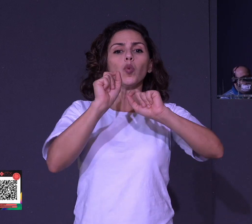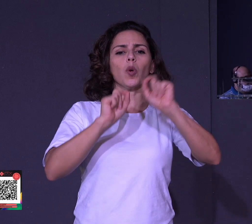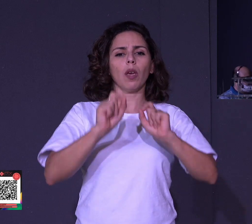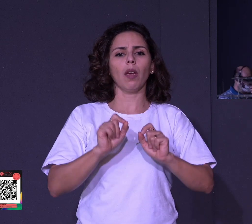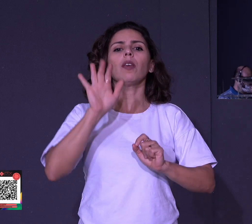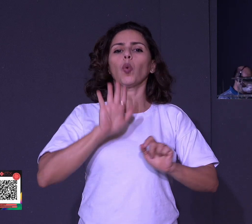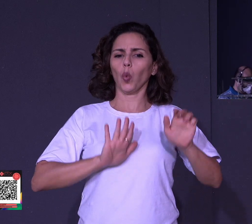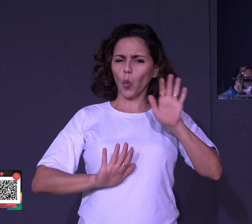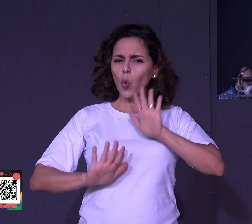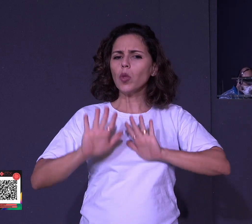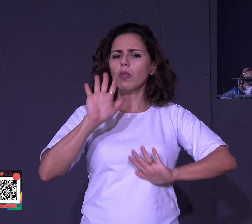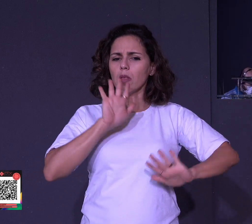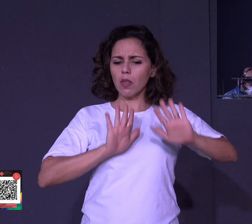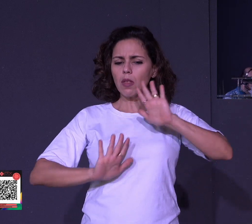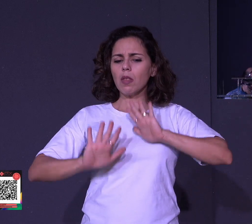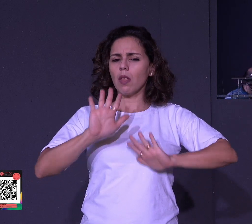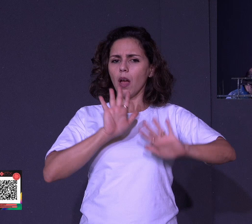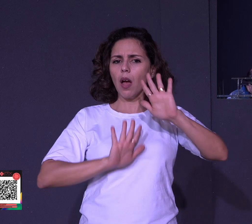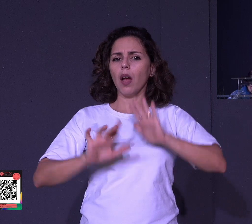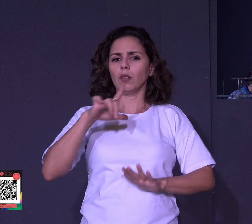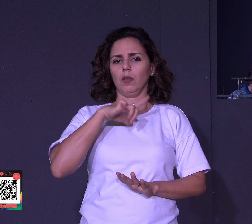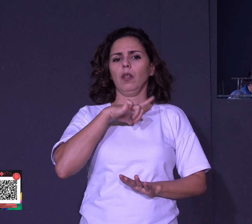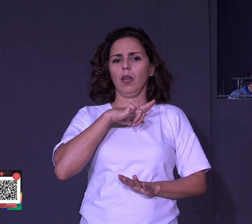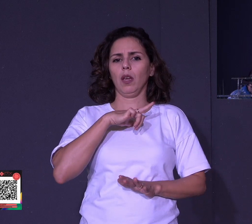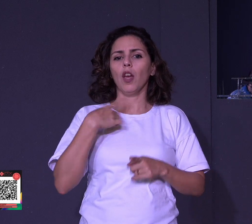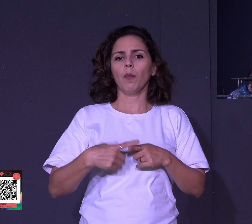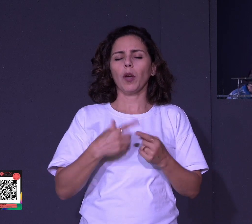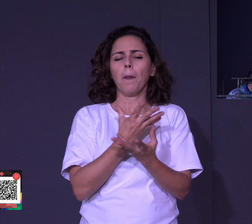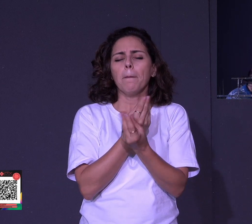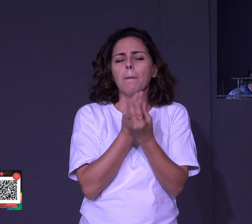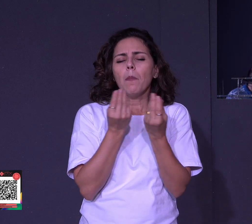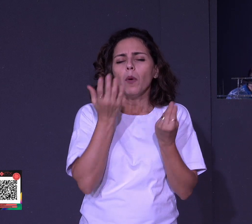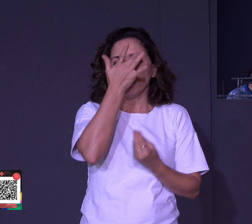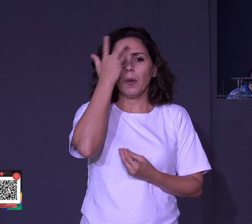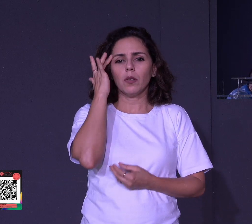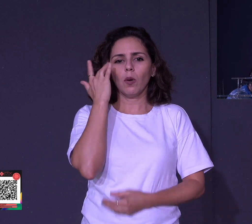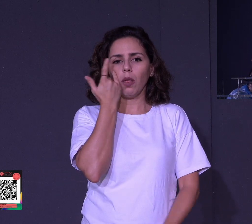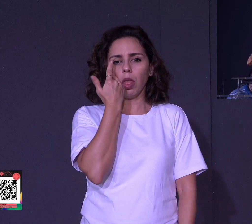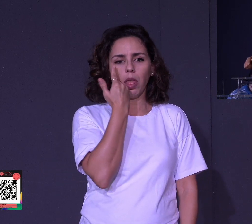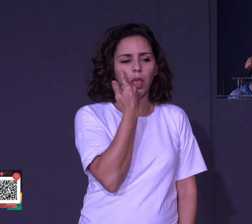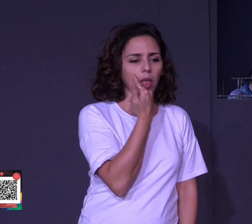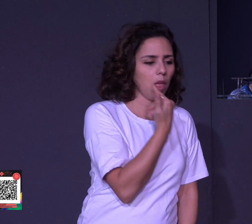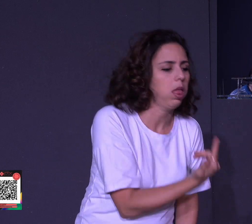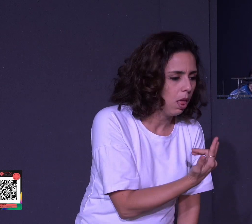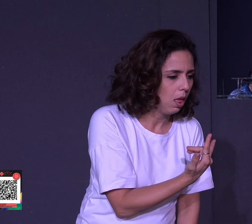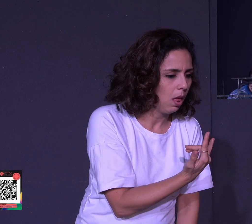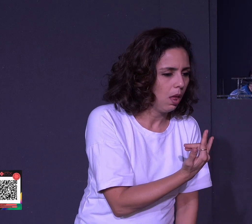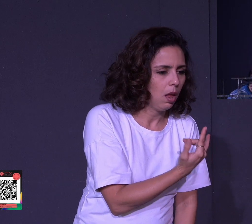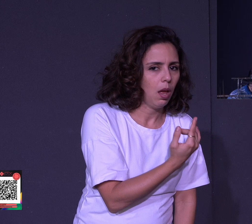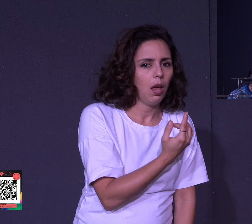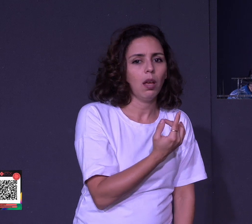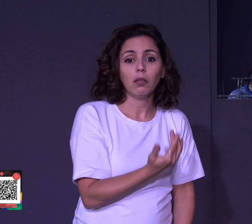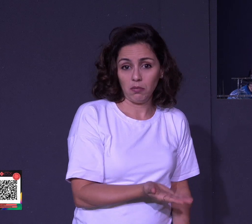Muitos estão sendo engolidos pelo presente século. É a partir daí que as pessoas passam a achar tudo normal. É